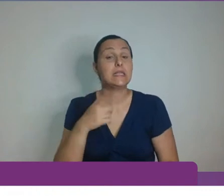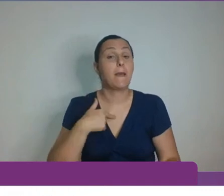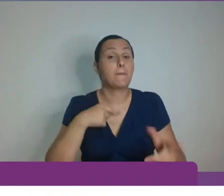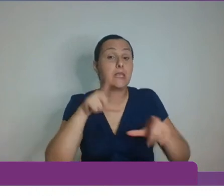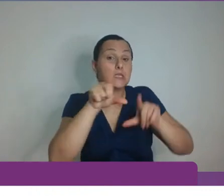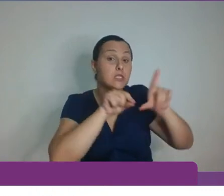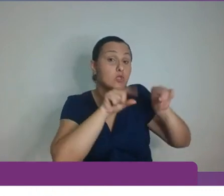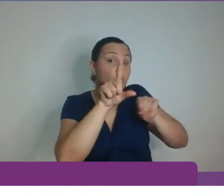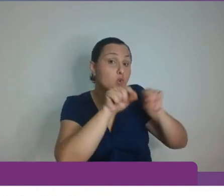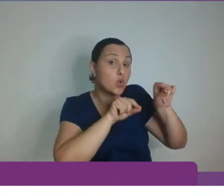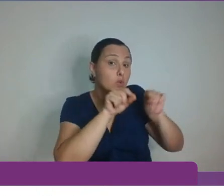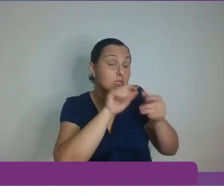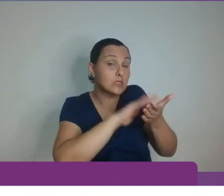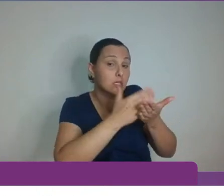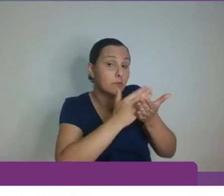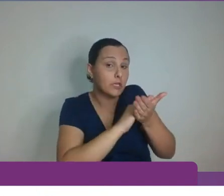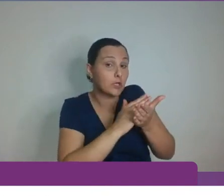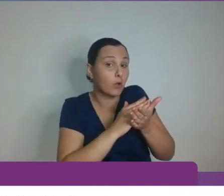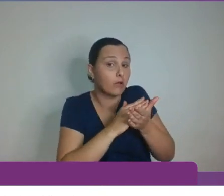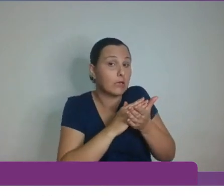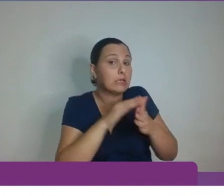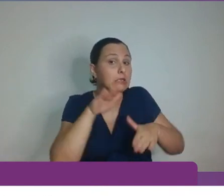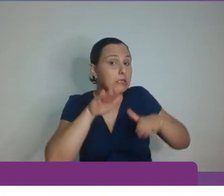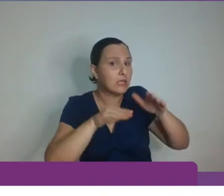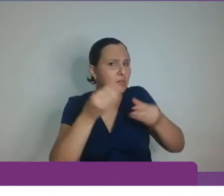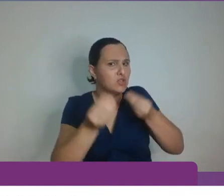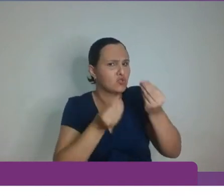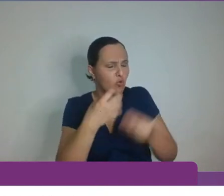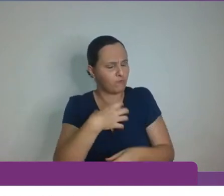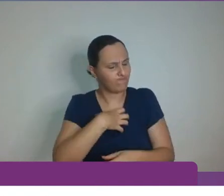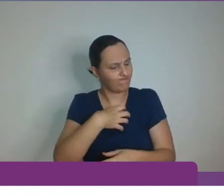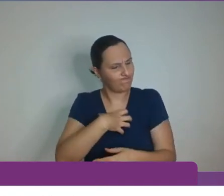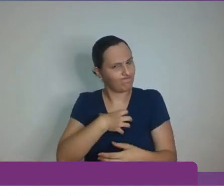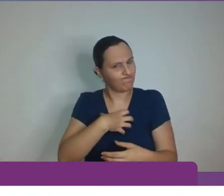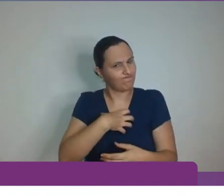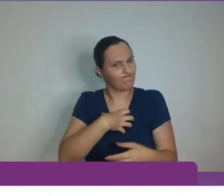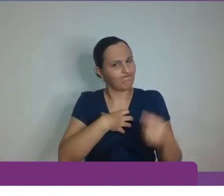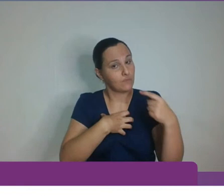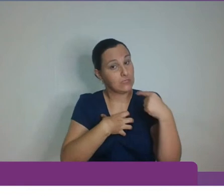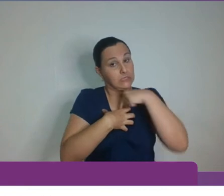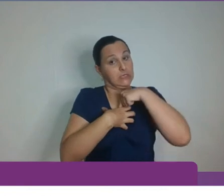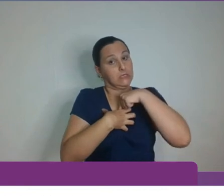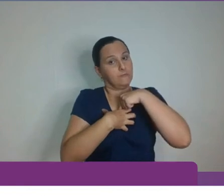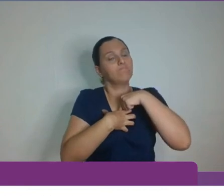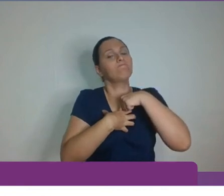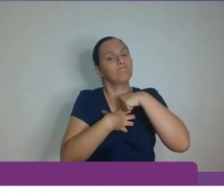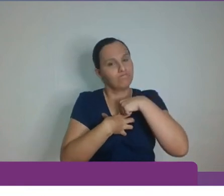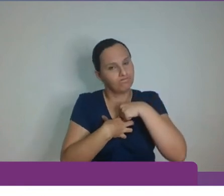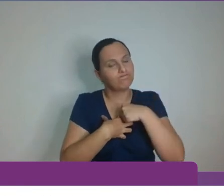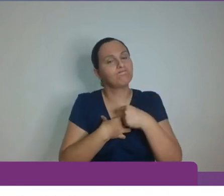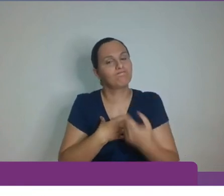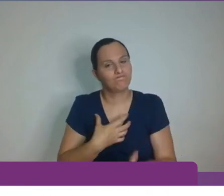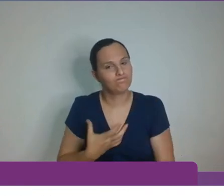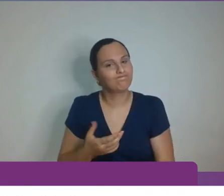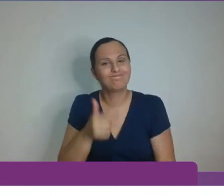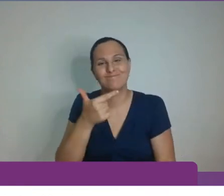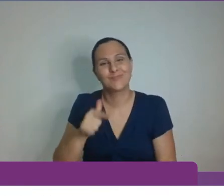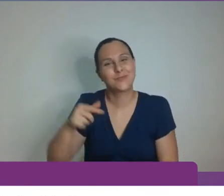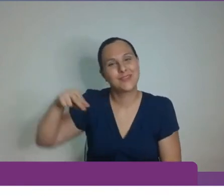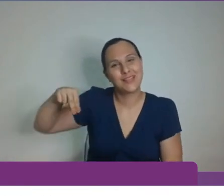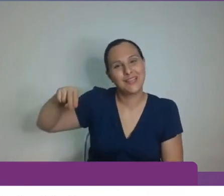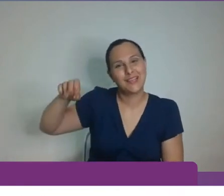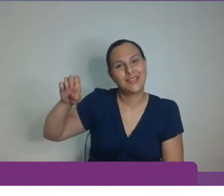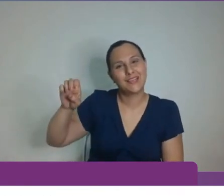que não existe. Simplesmente não existe. Por quê? As nossas escolhas tradutórias, elas são motivadas pelos